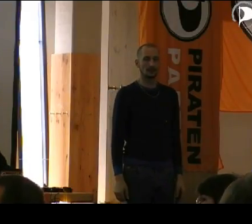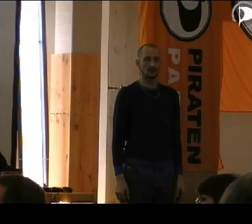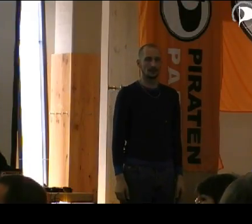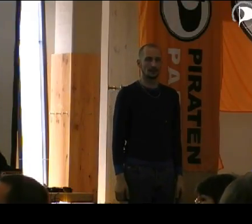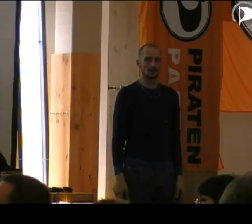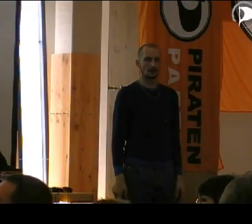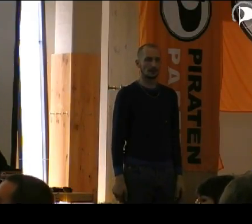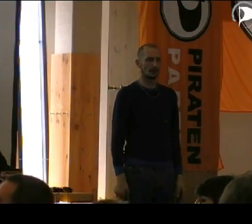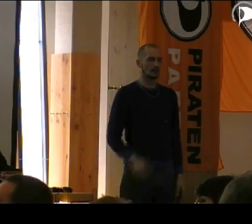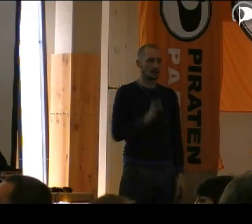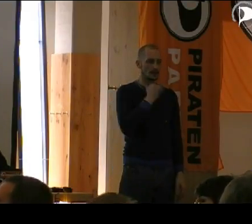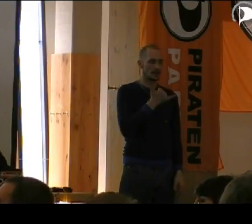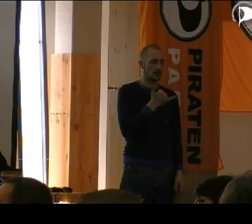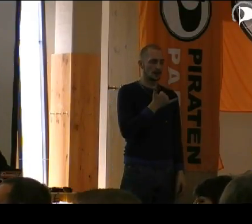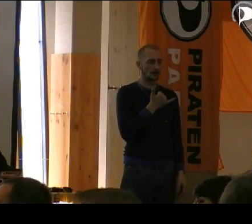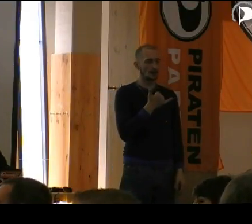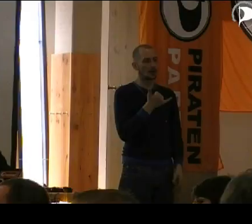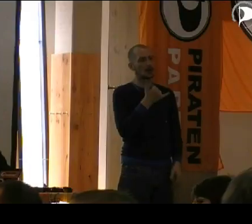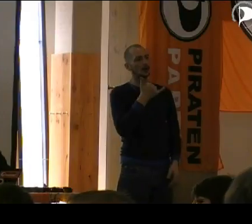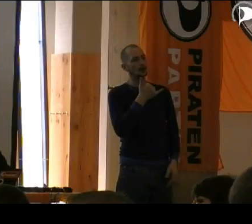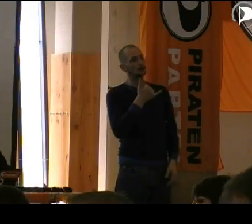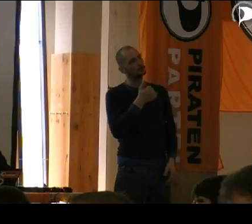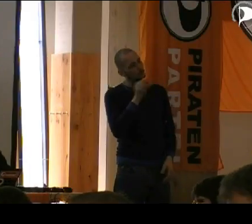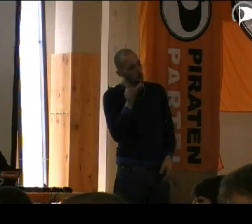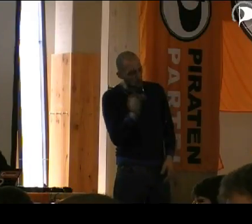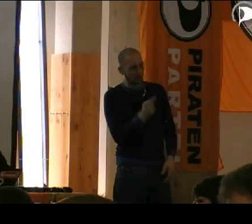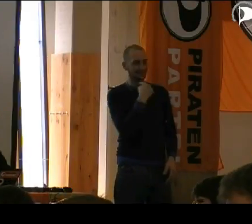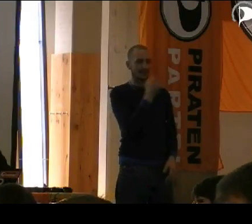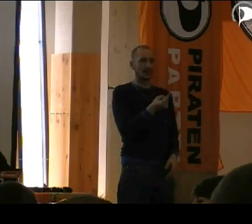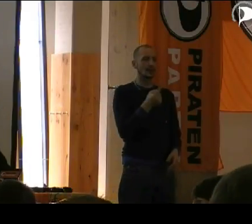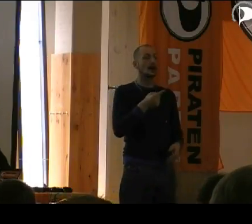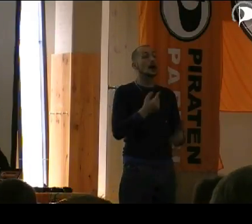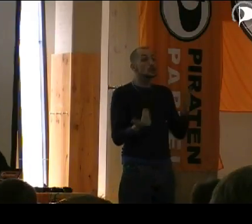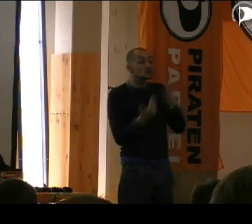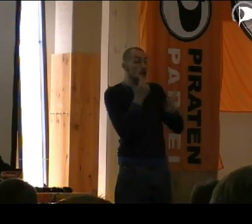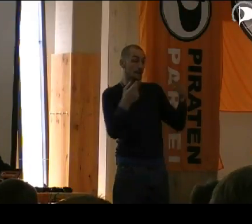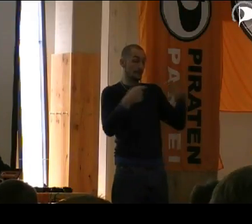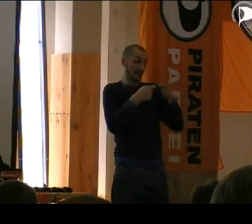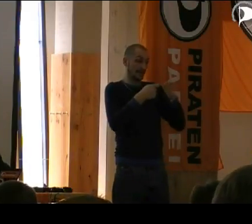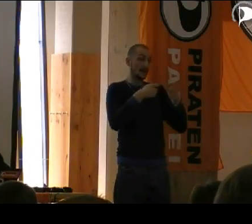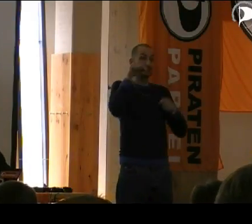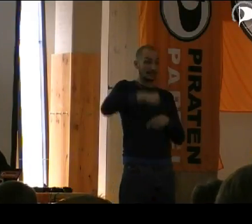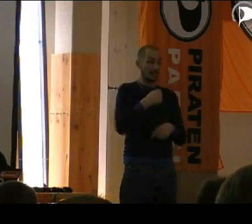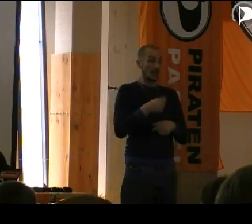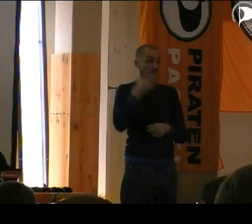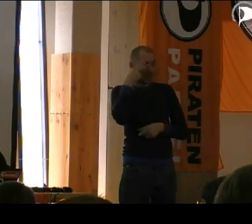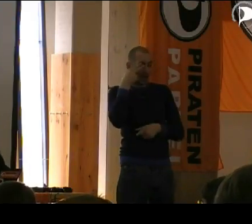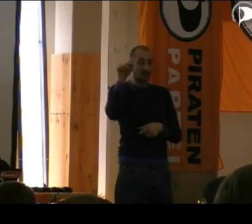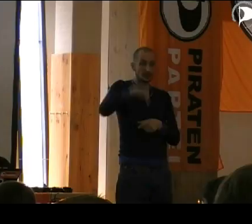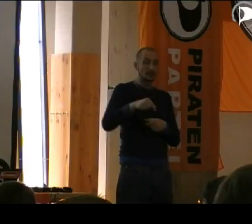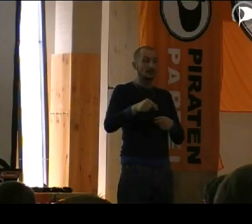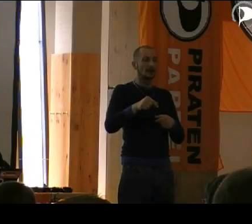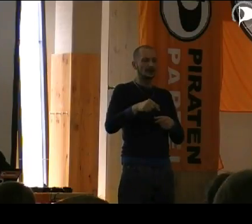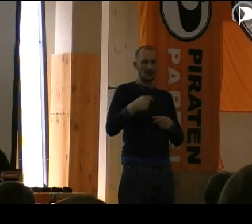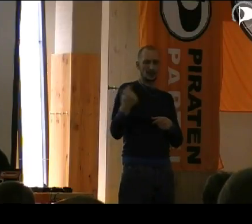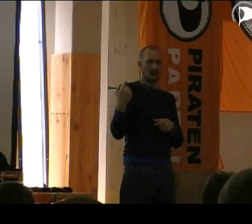da habe ich nur noch 1 2 wollte aufhören befragen wir haben sehr viele neumitglieder hier die piraten sind in den letzten jahren enorm gewachsen